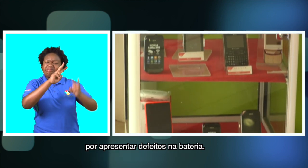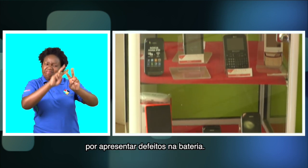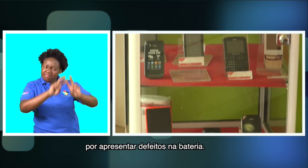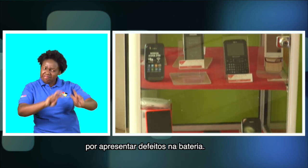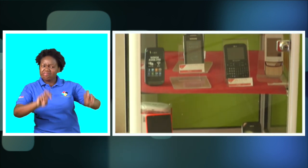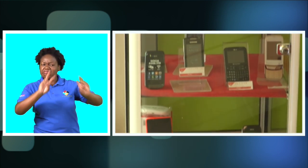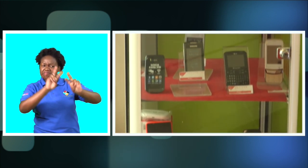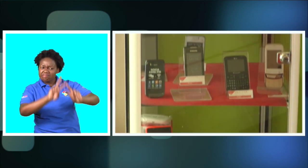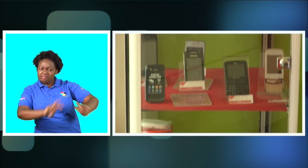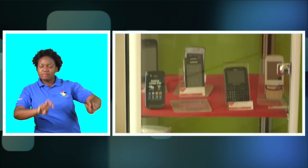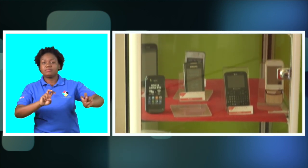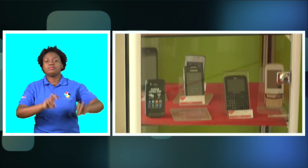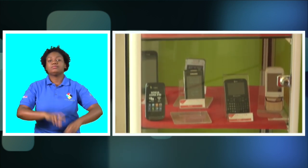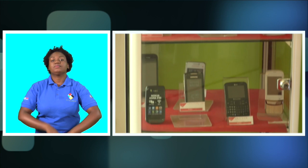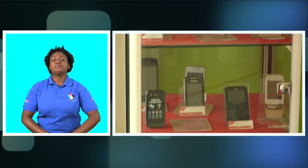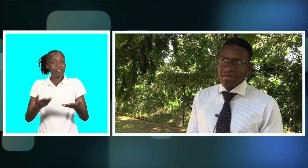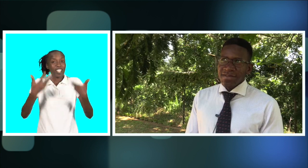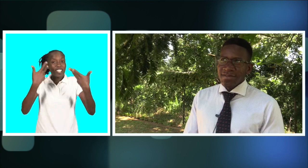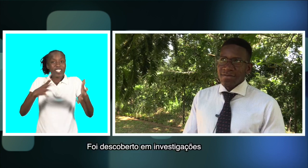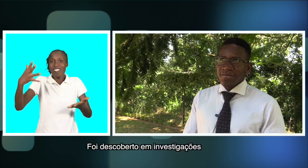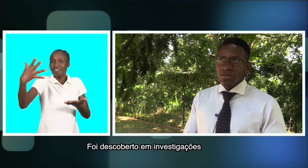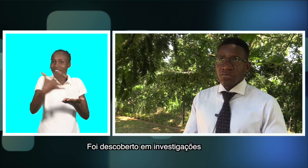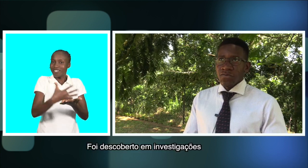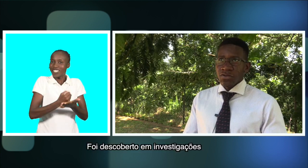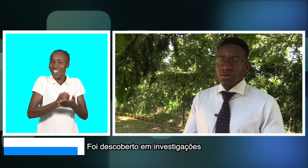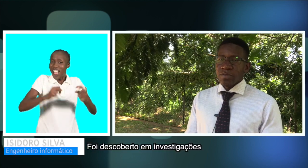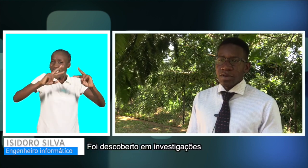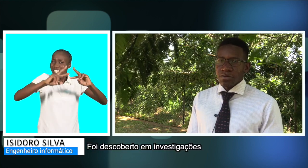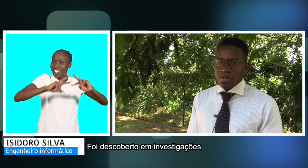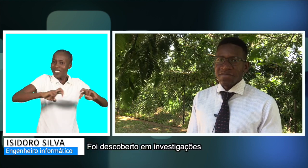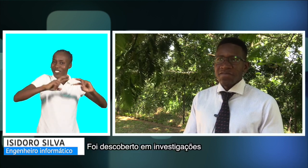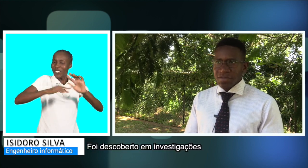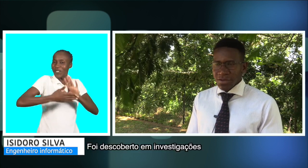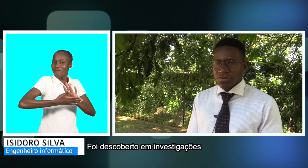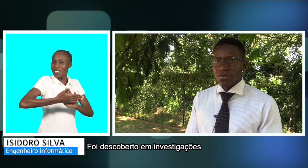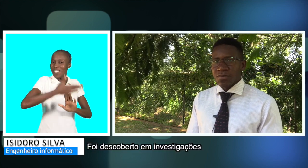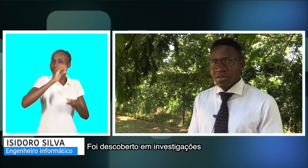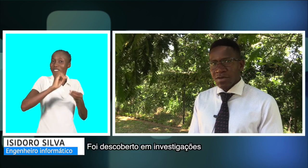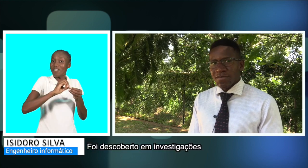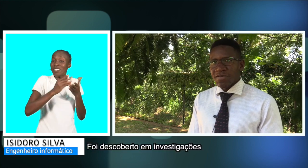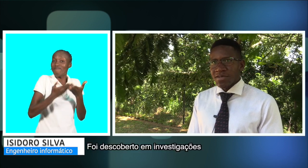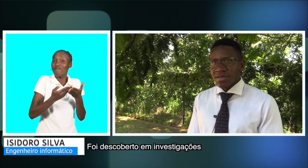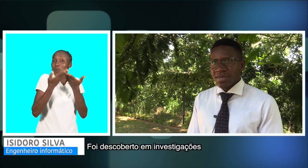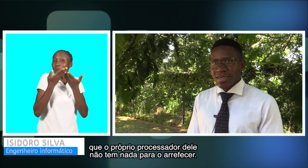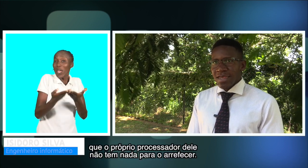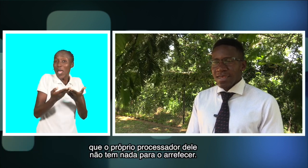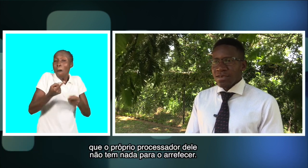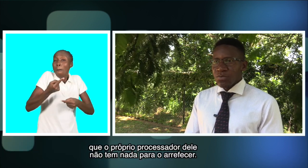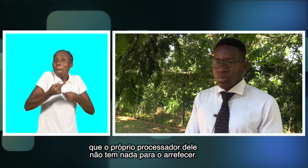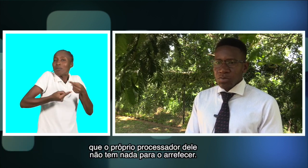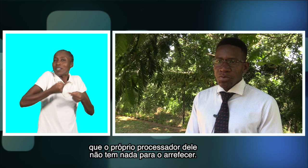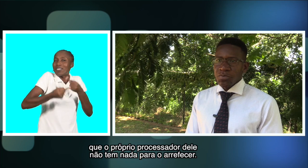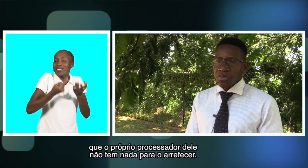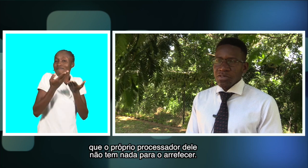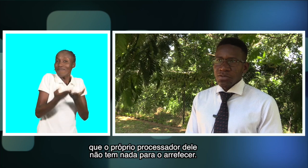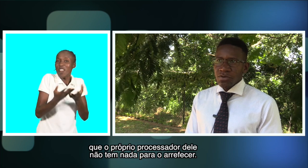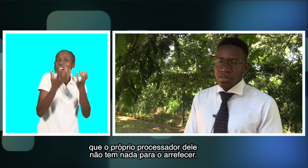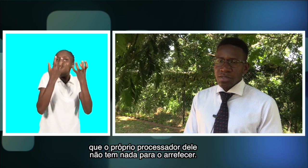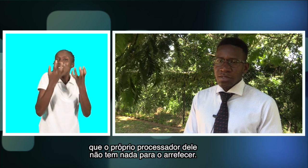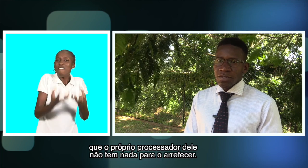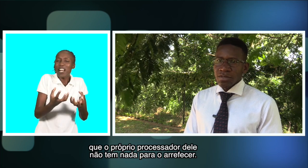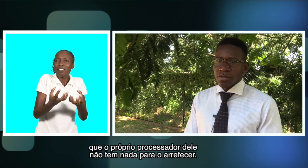defeitos na bateria. A vez foi descoberto nas investigações, começaram a fazer que o próprio